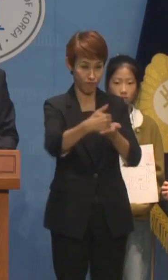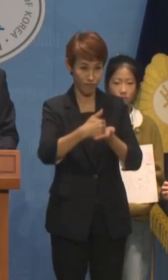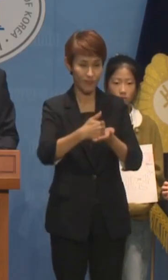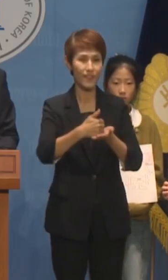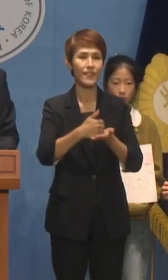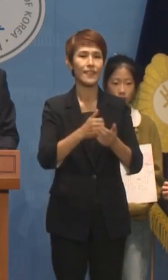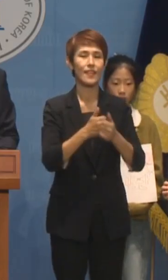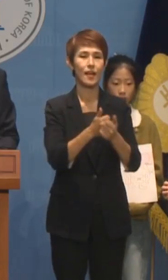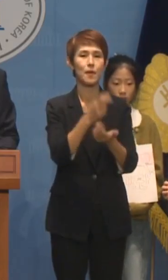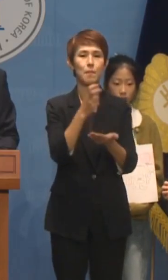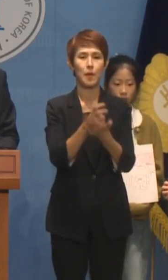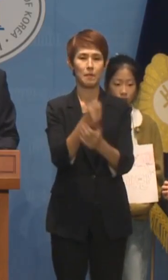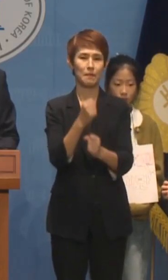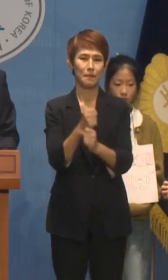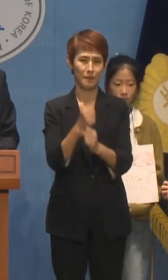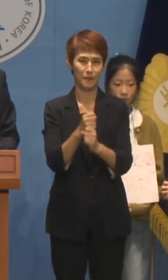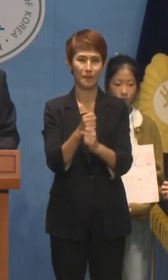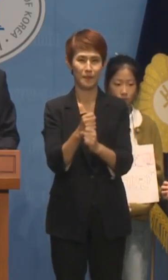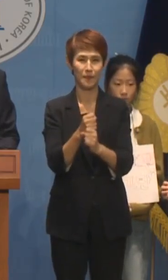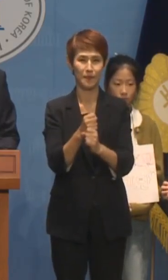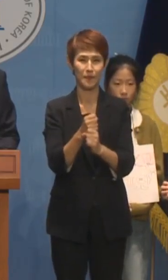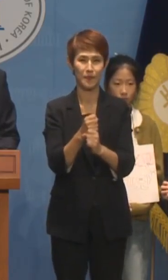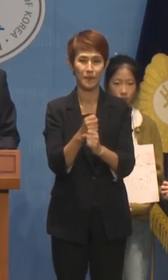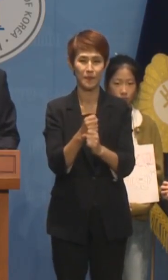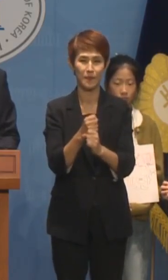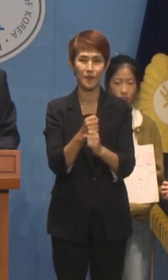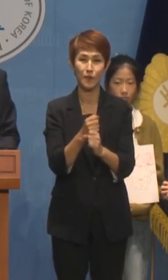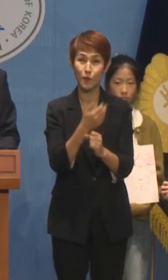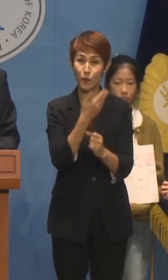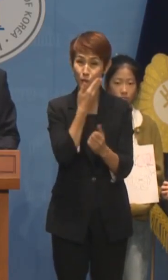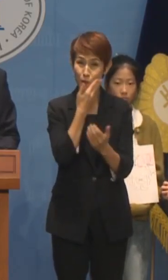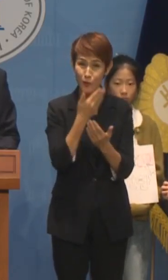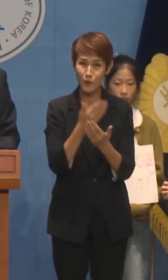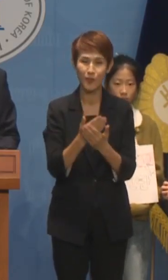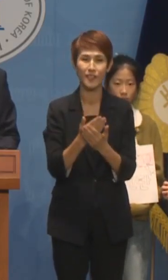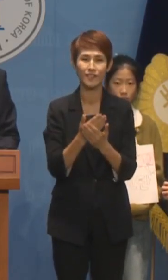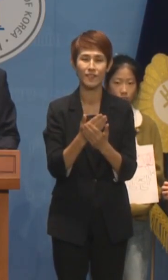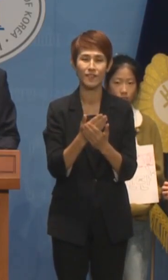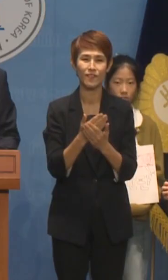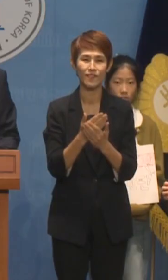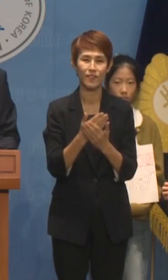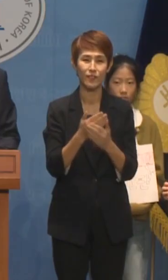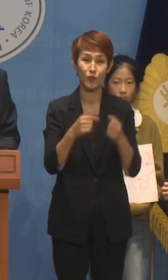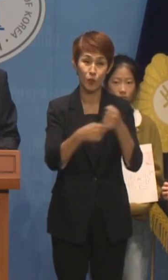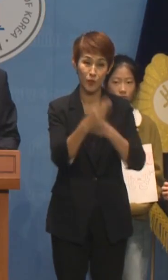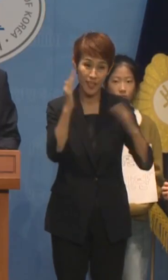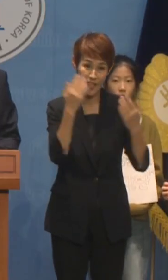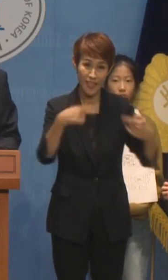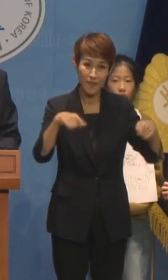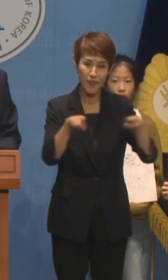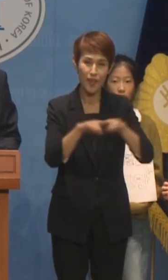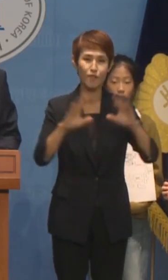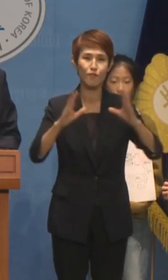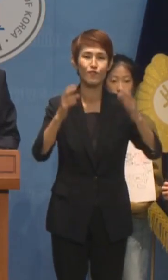법안을 만들고 여기 계신 소중한 우리 청원인들과 함께 국회에 제출을 오늘 하고자